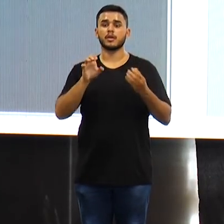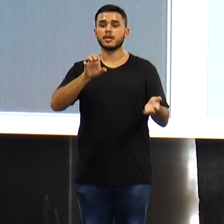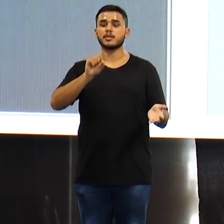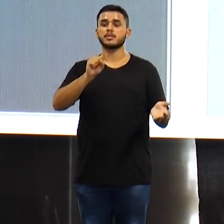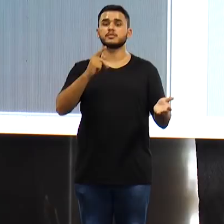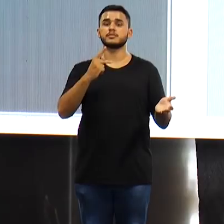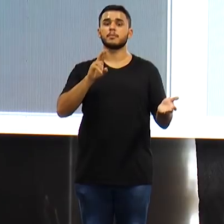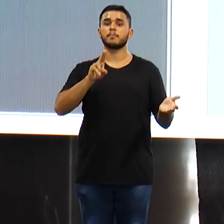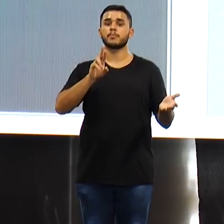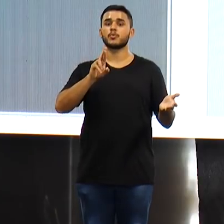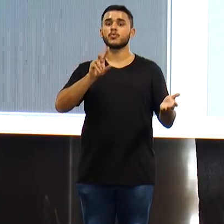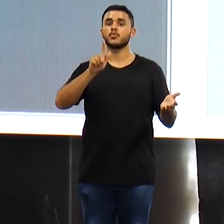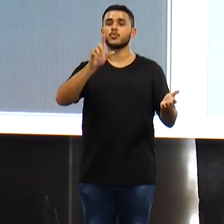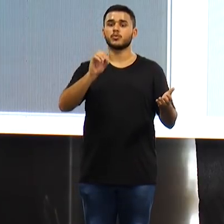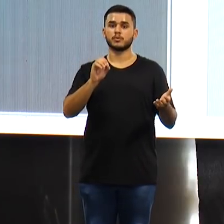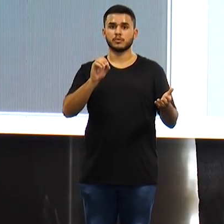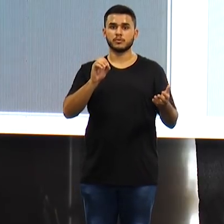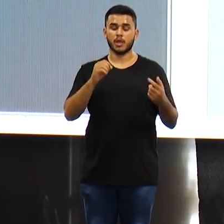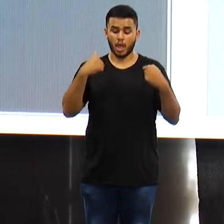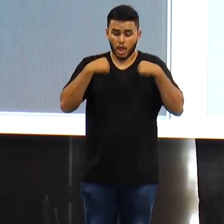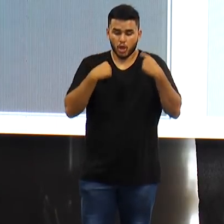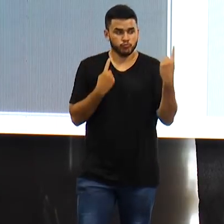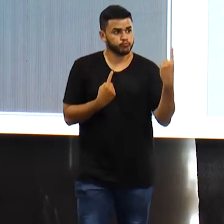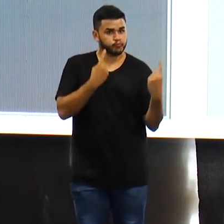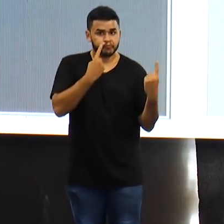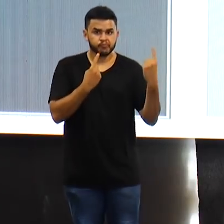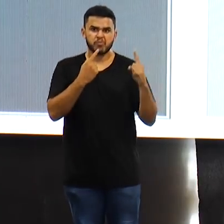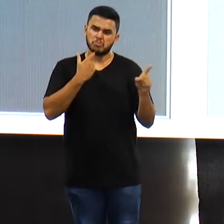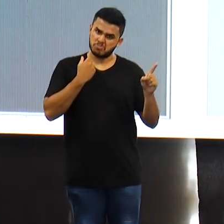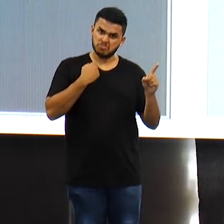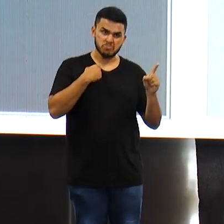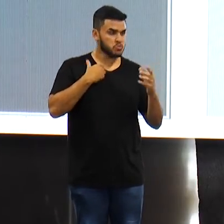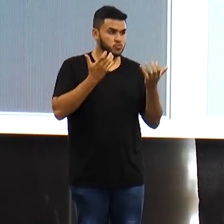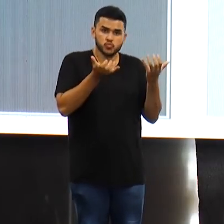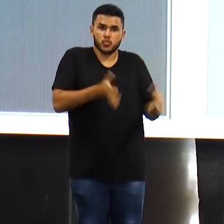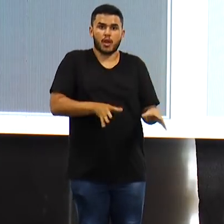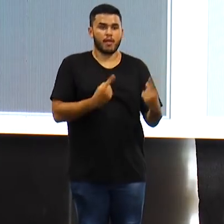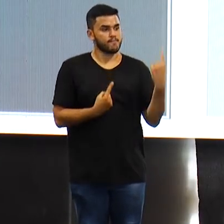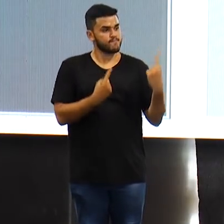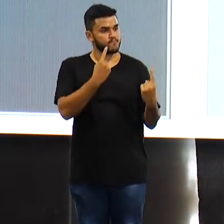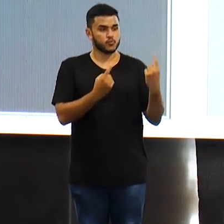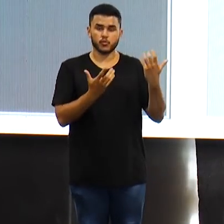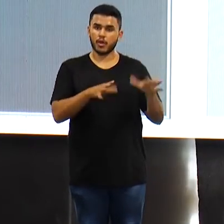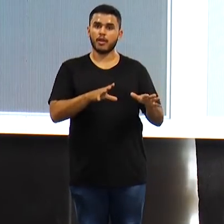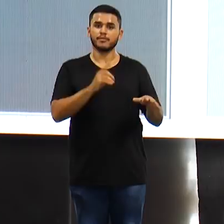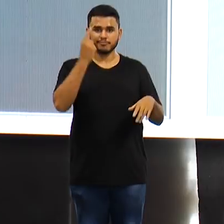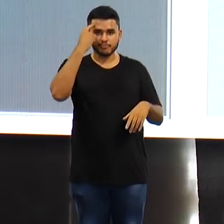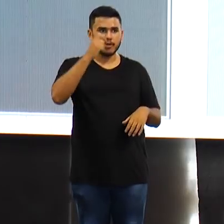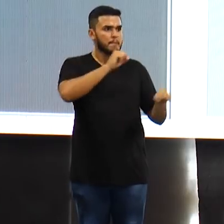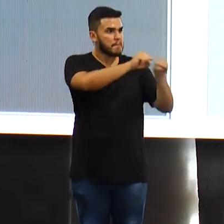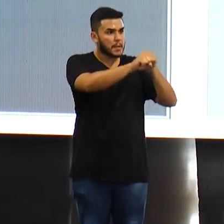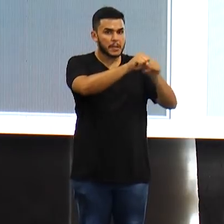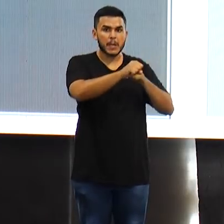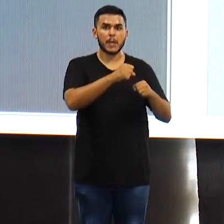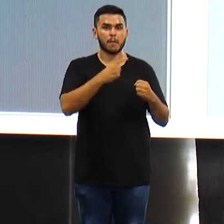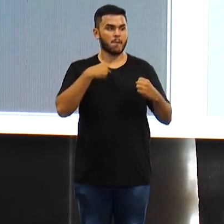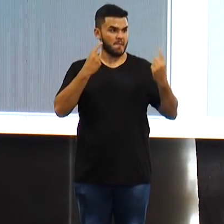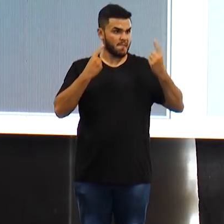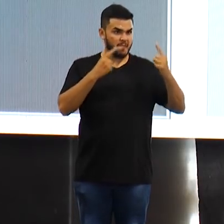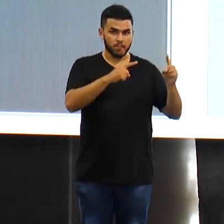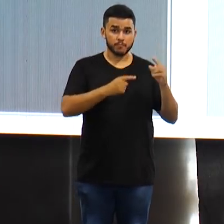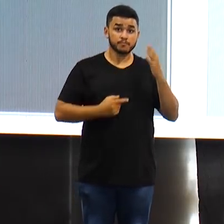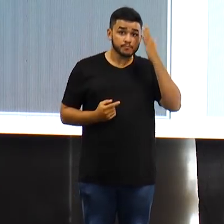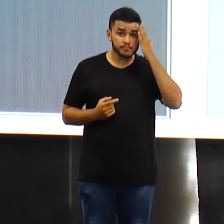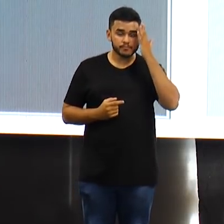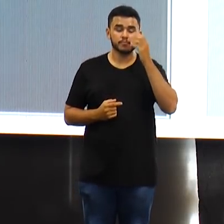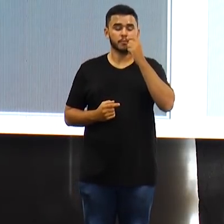expurgos, com X, é X, expurgos é X. O que é uma política de